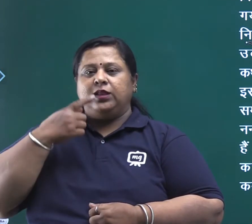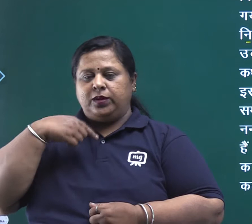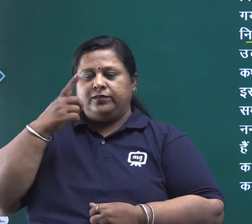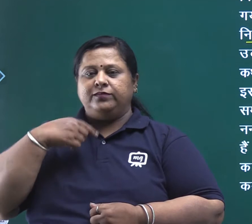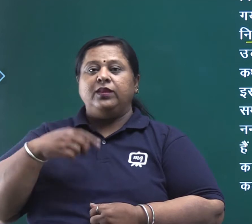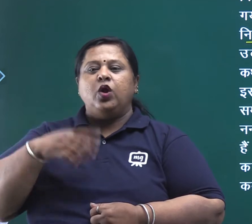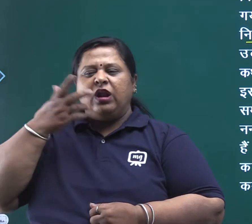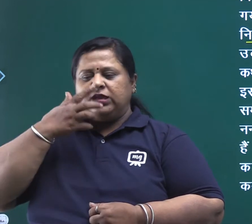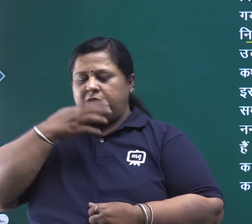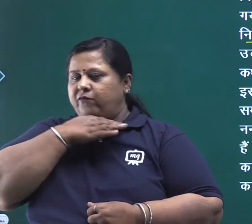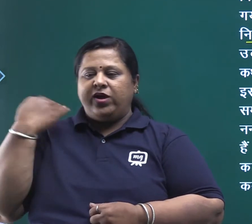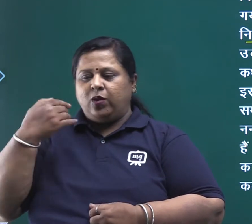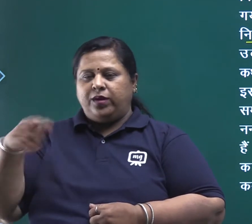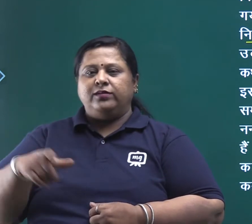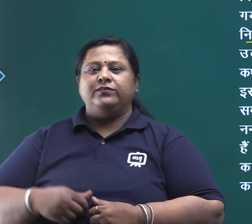और निर्जीव